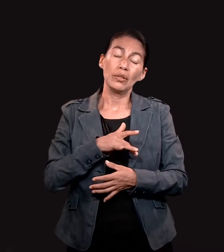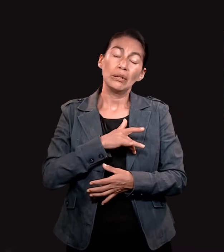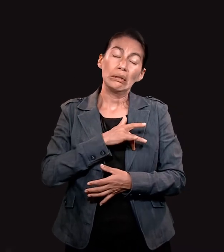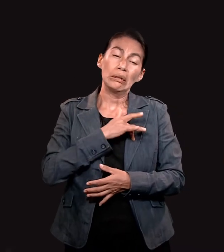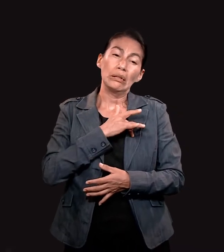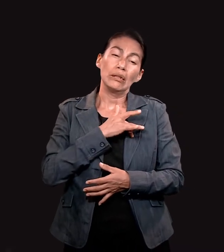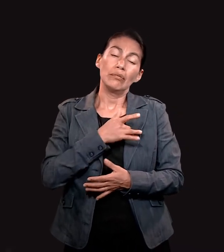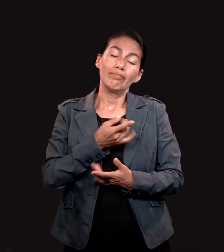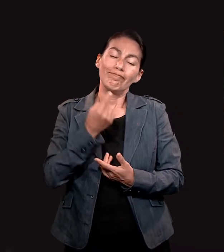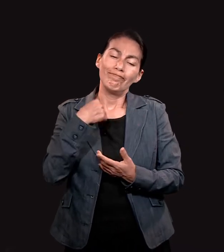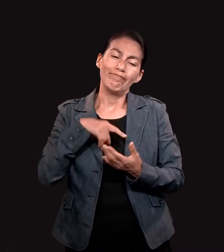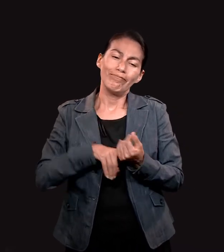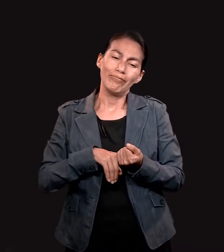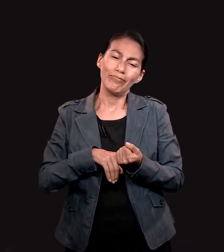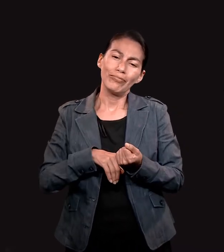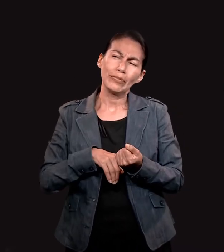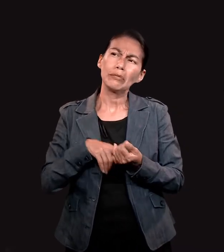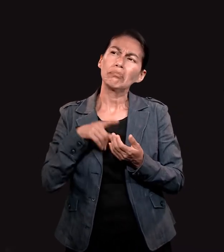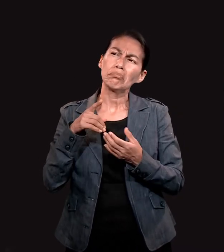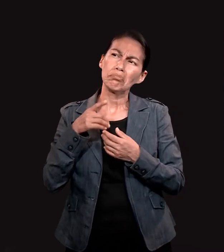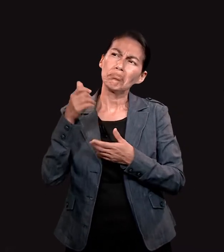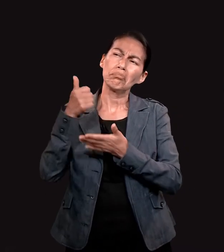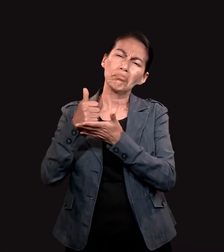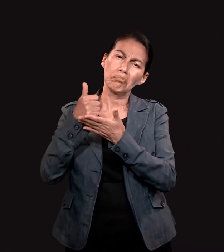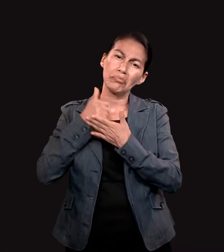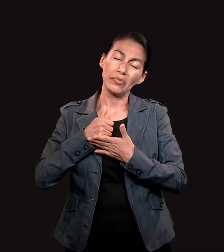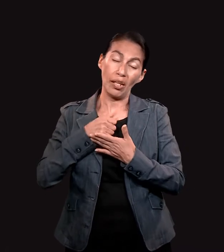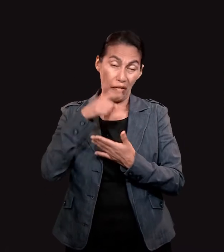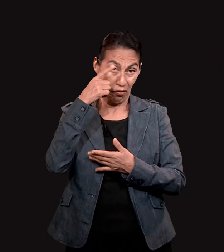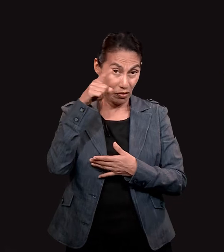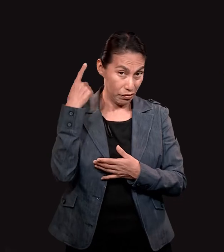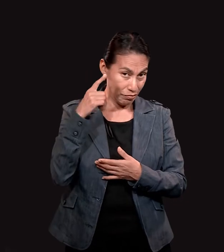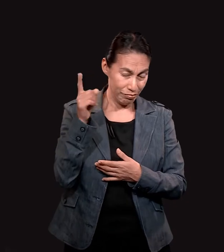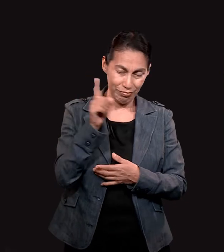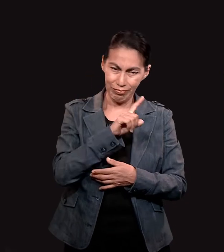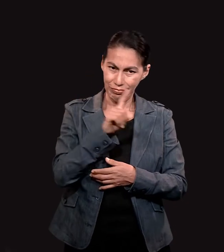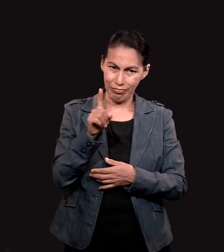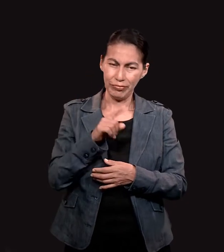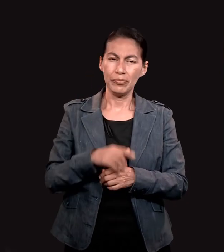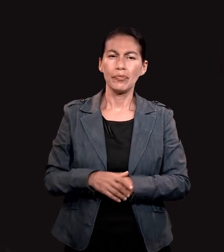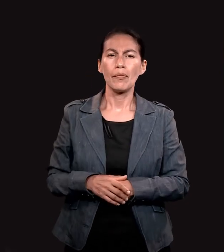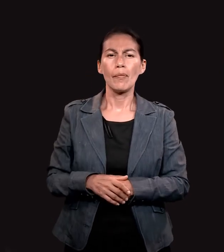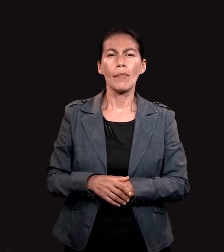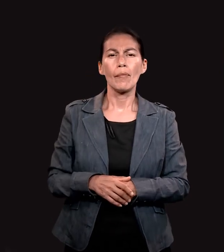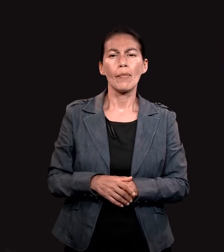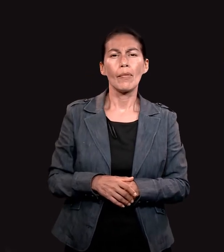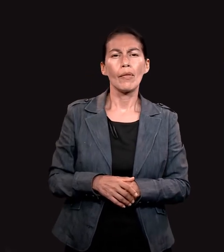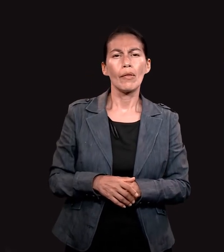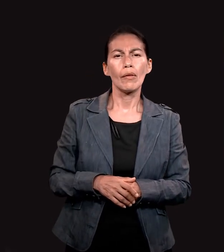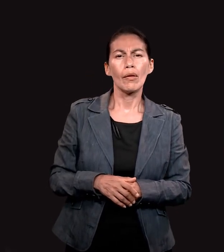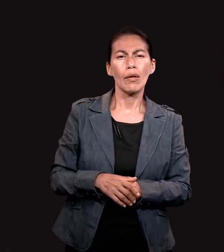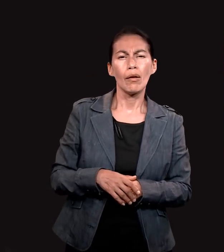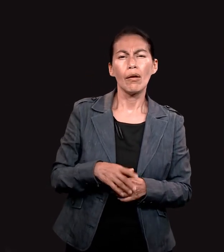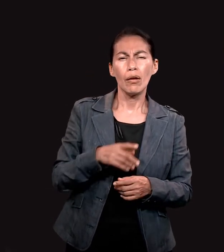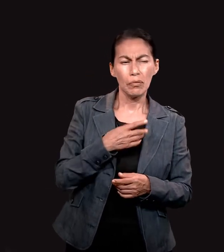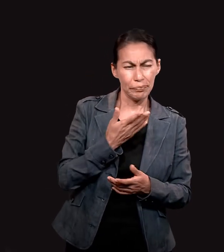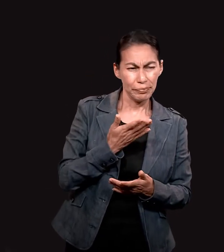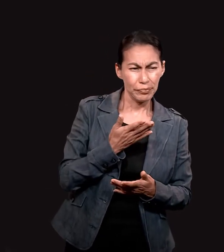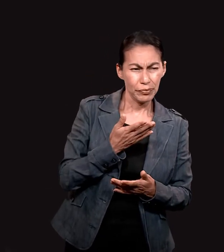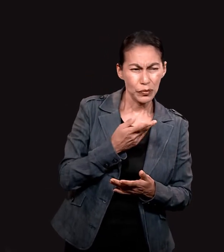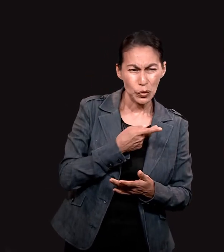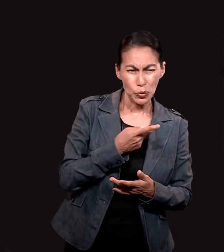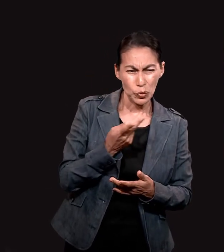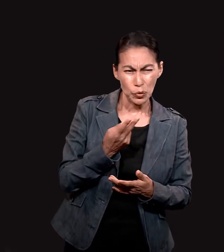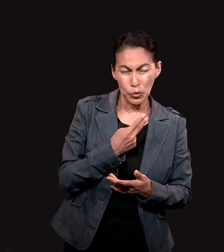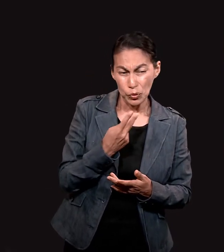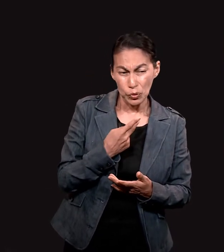y todo lo que pueda uno necesitar para poder soportar eso, porque no fue fácil. Humberto, podemos decir que un